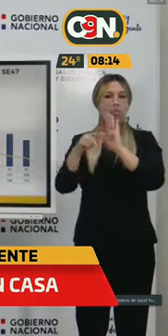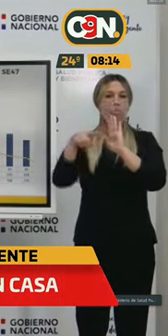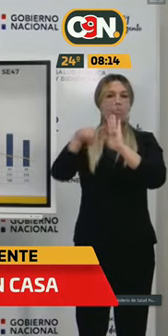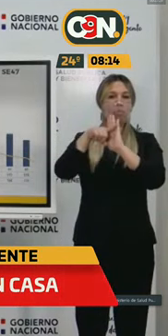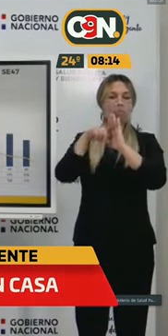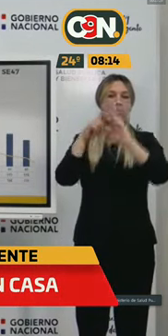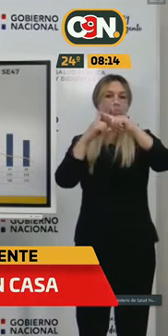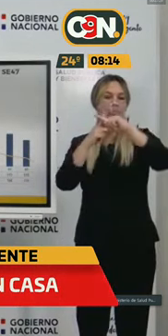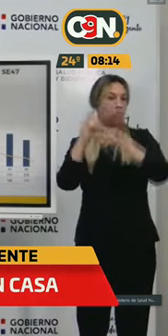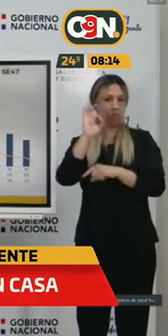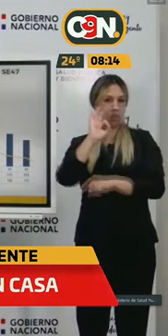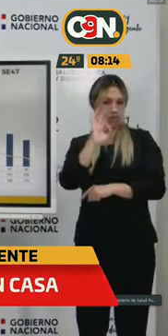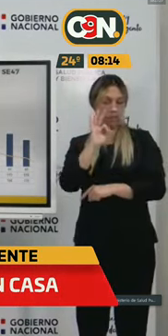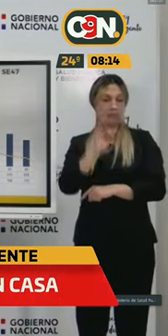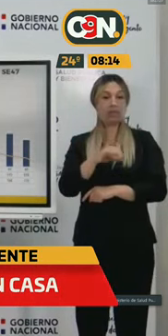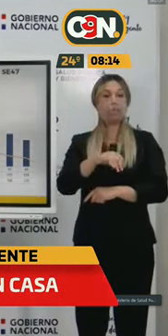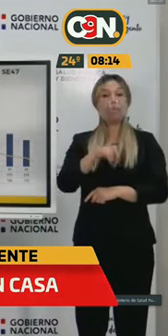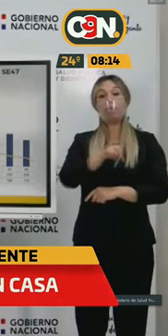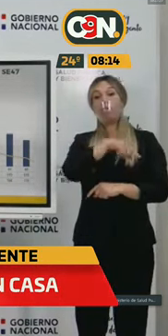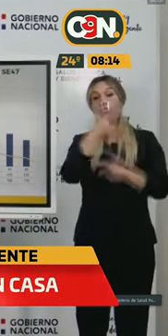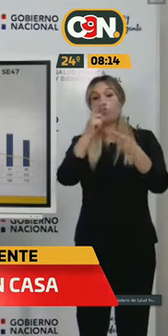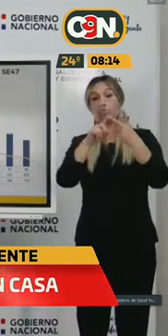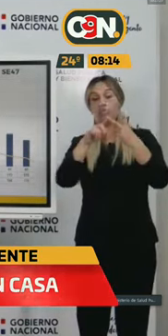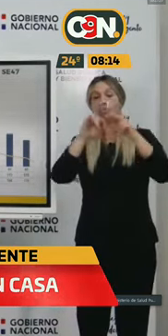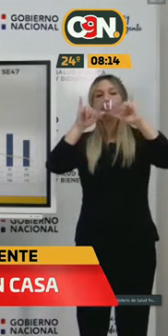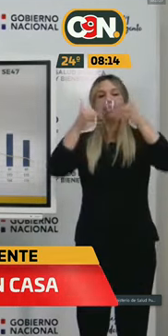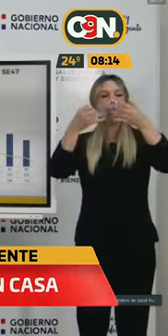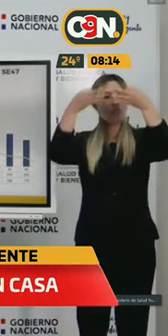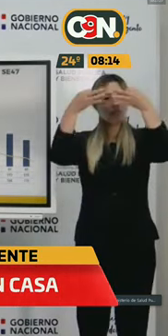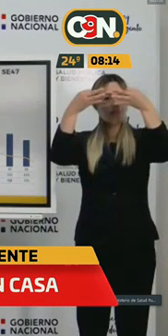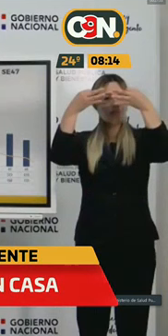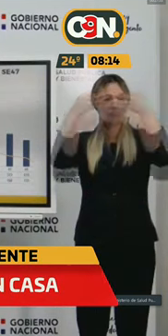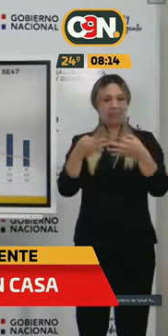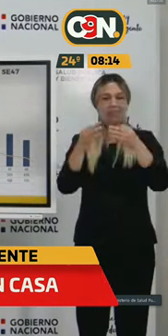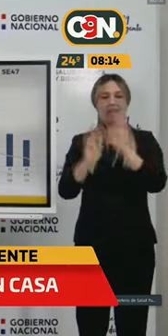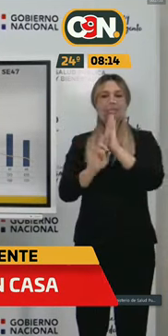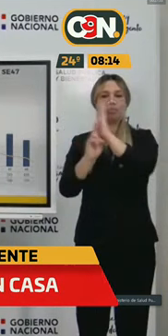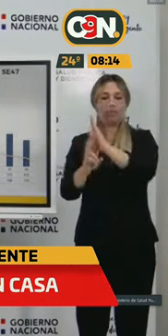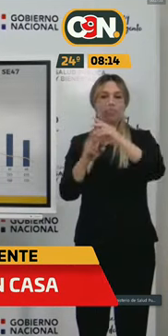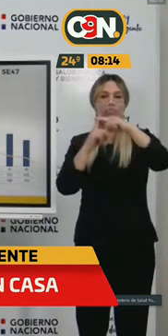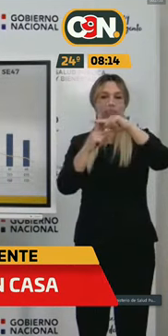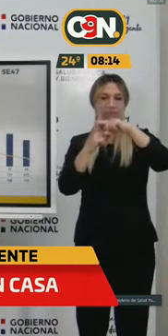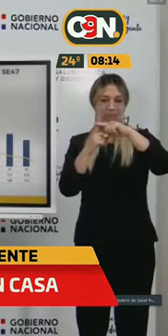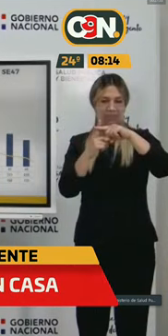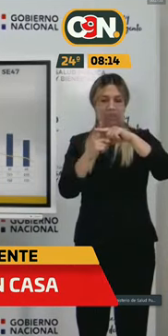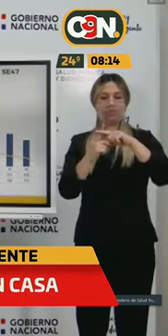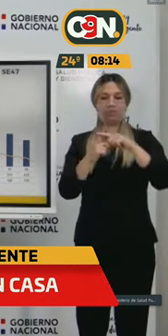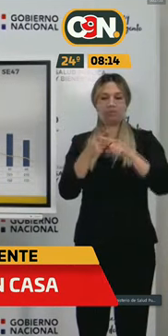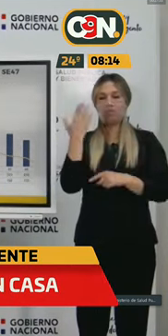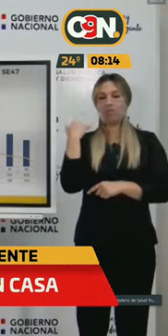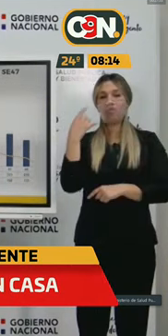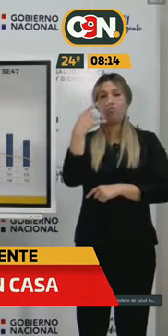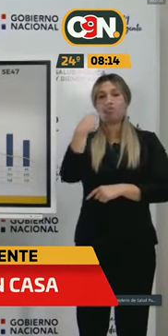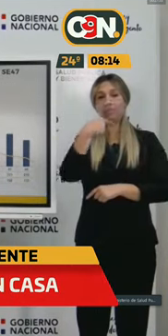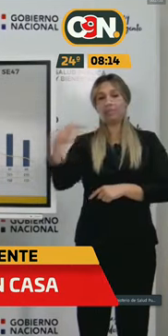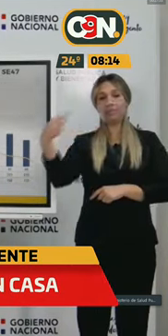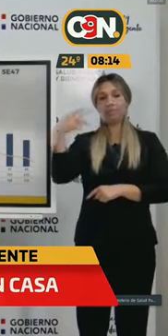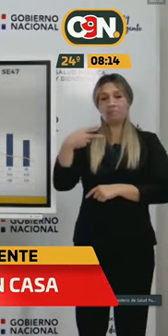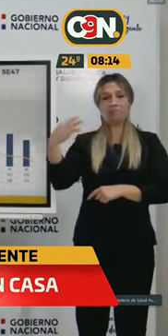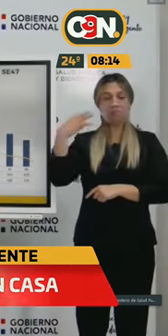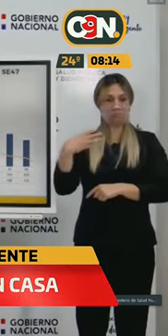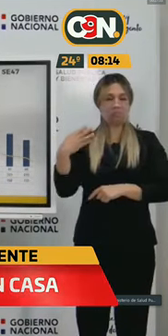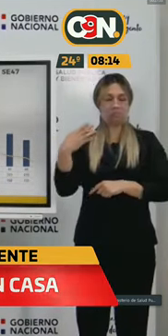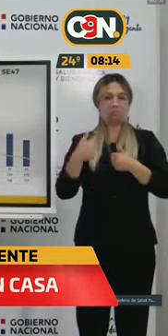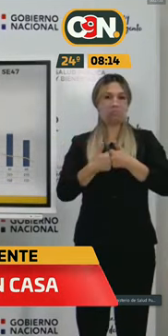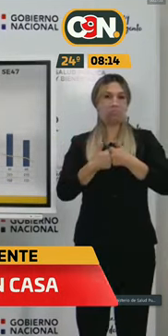Y los casos confirmados son aquellos que ya tienen un test positivo. El descenso en las últimas 8 semanas ha sido progresivo. Este